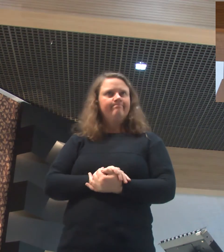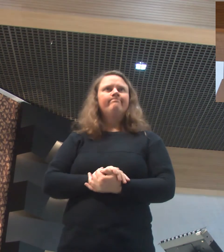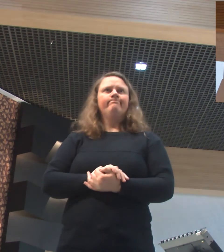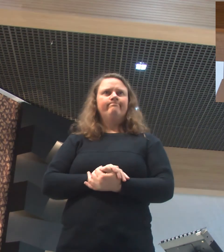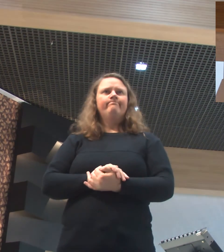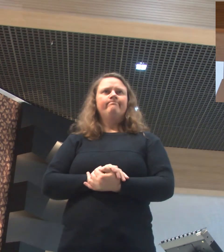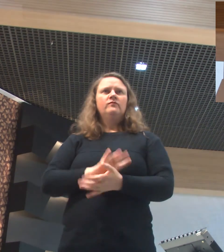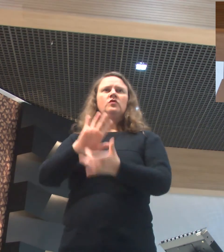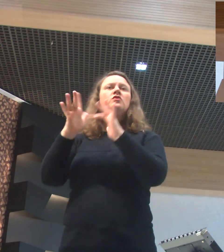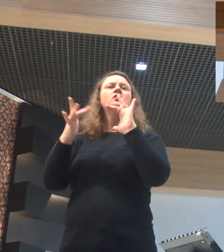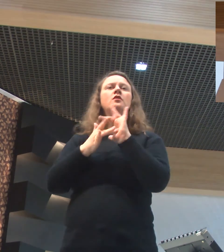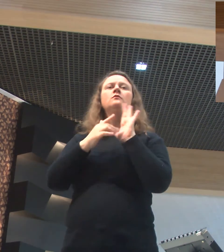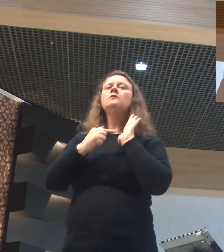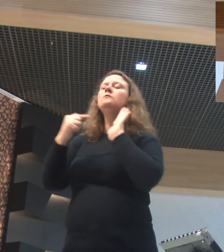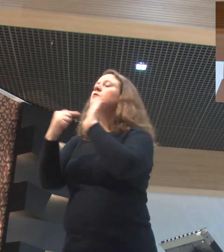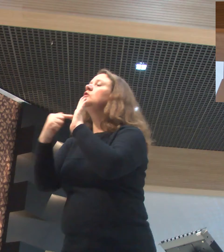Jesus está aqui